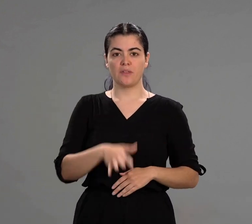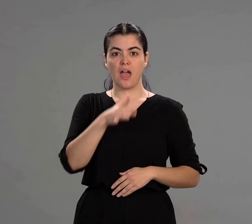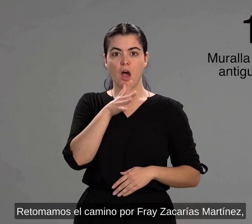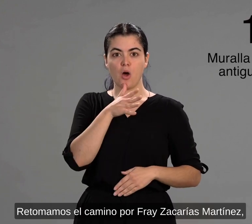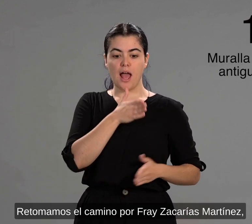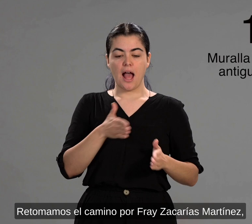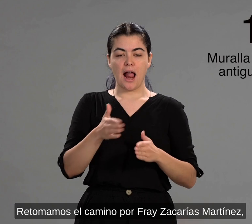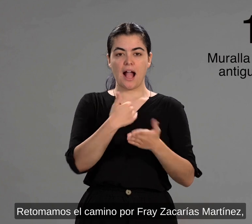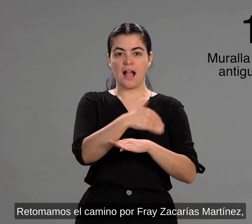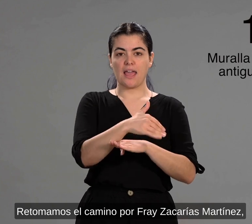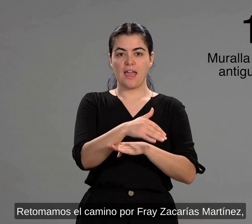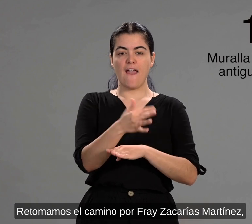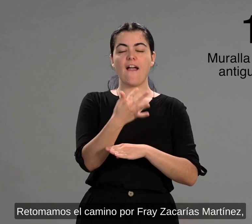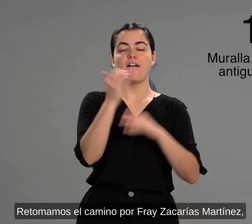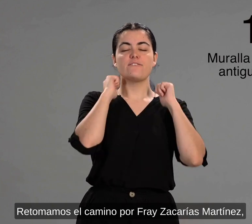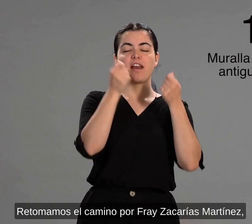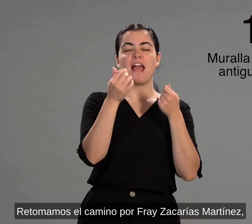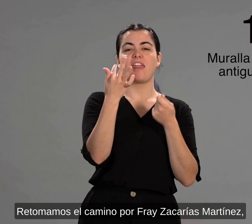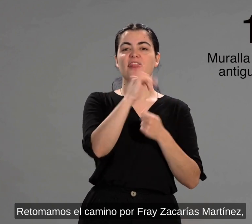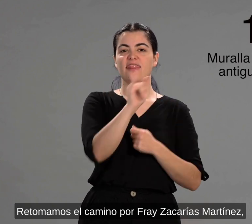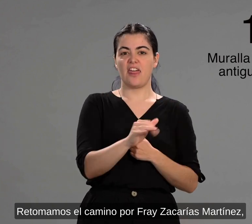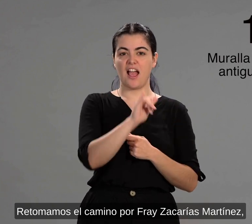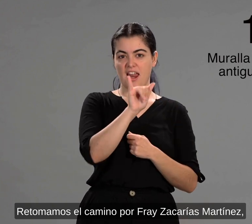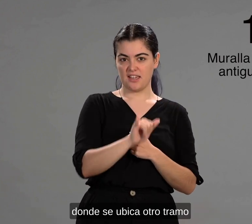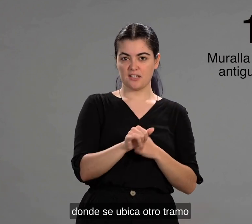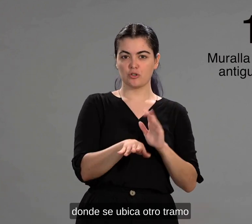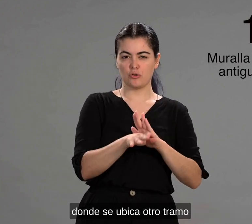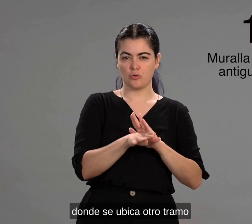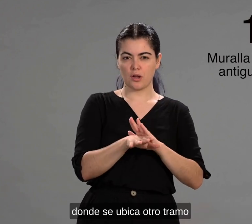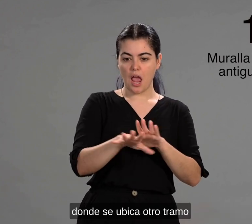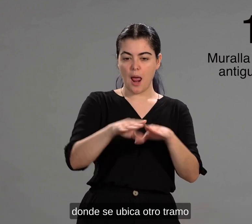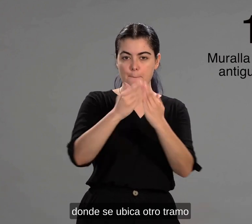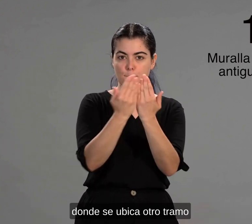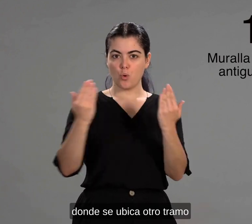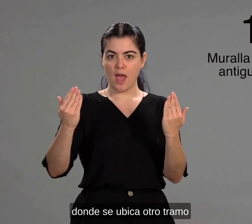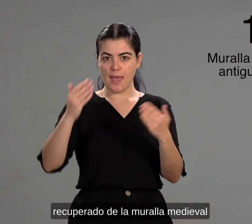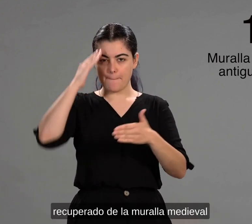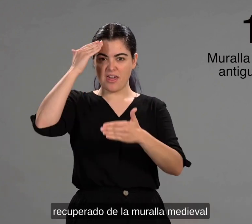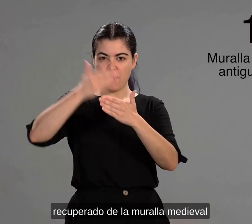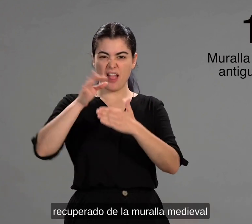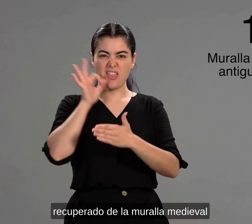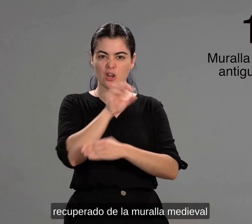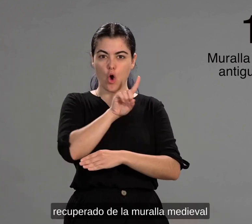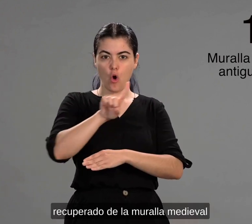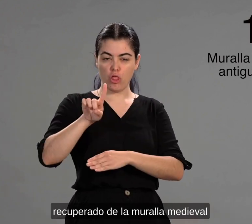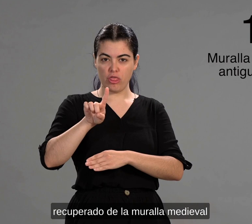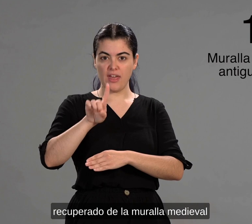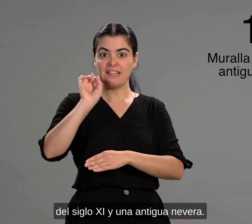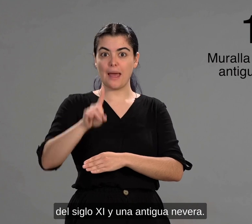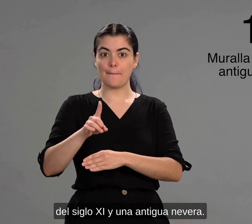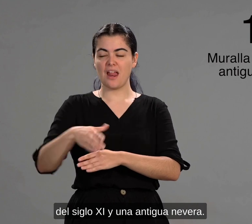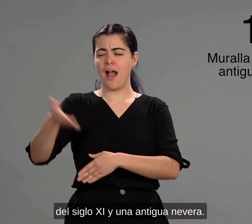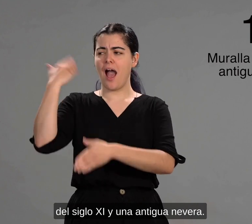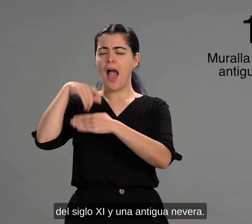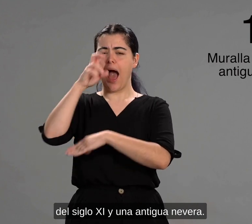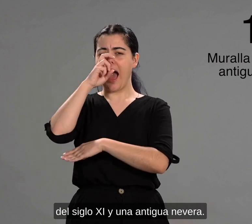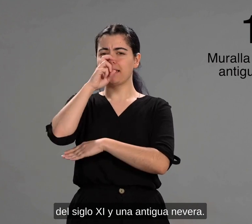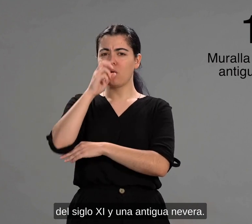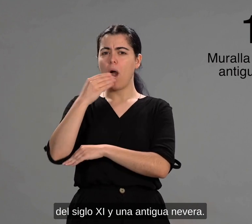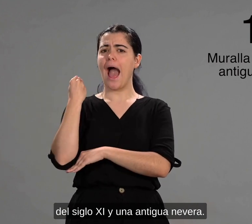Retomamos el camino por Fray Zacarías Martínez, donde se ubica otro tramo recuperado de la muralla medieval del siglo XI y una antigua nevera.